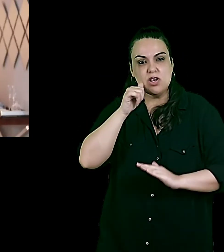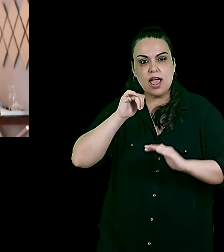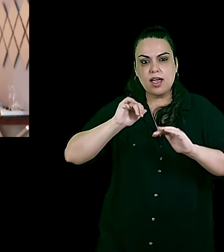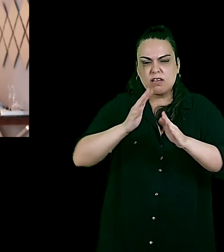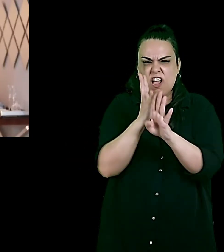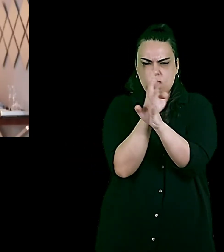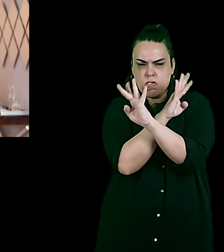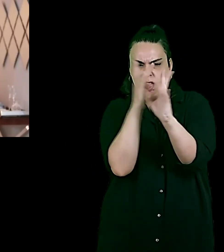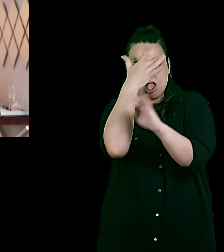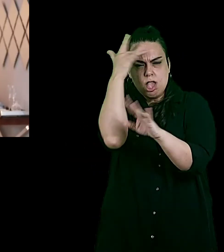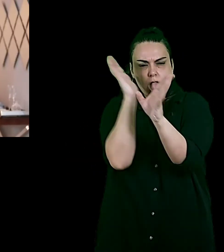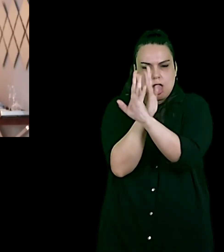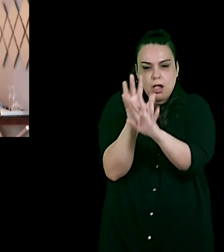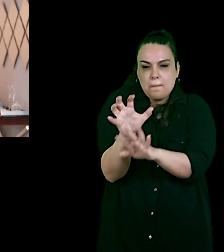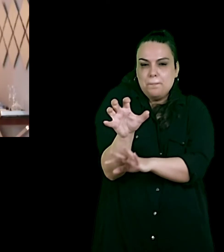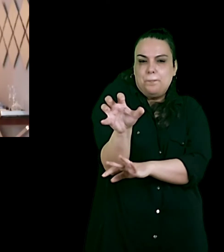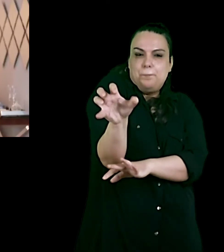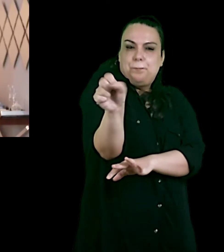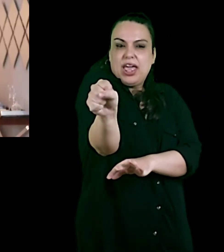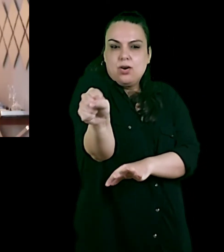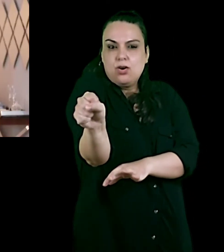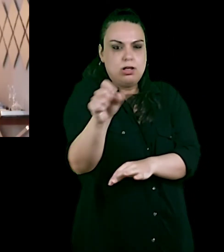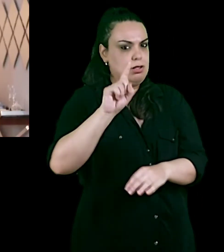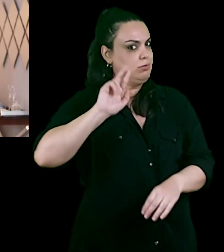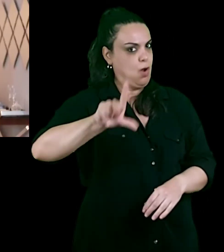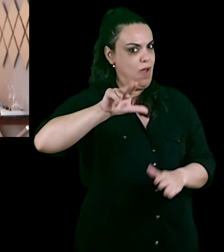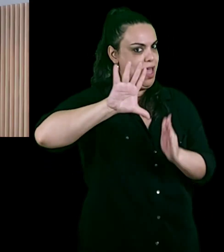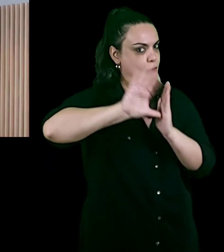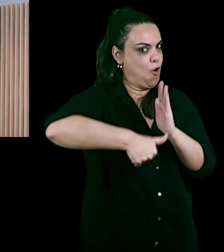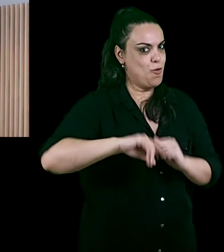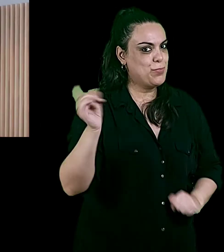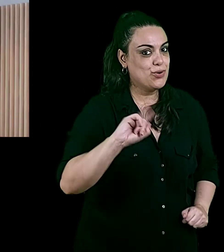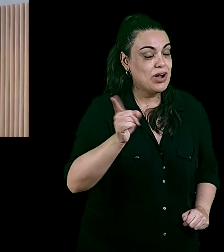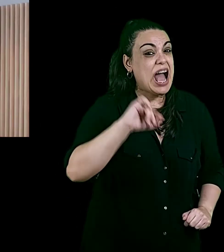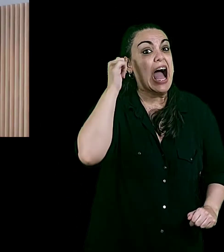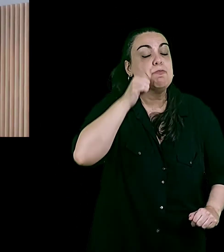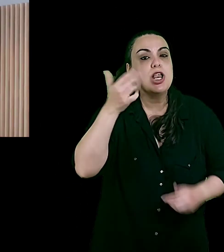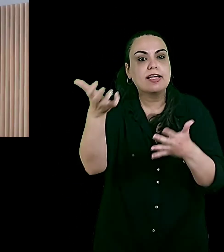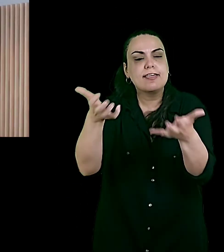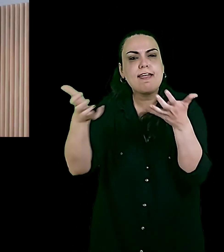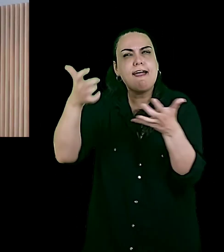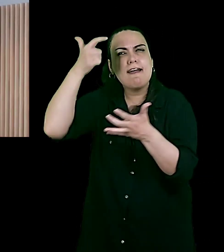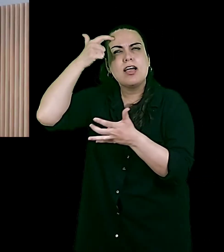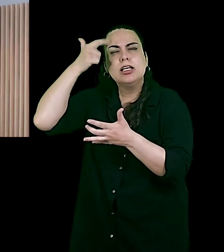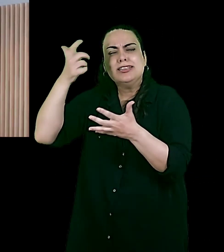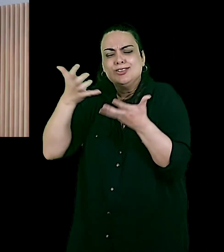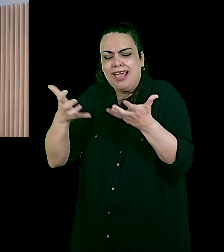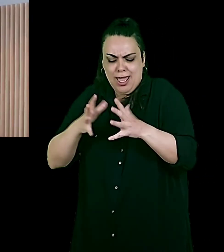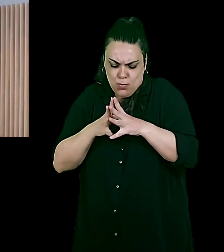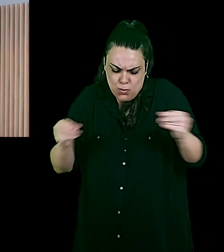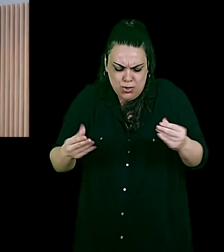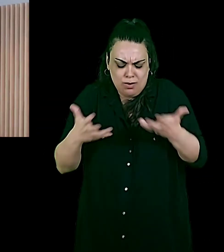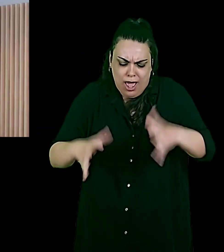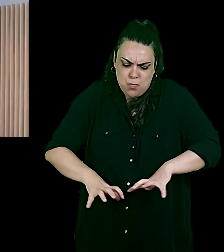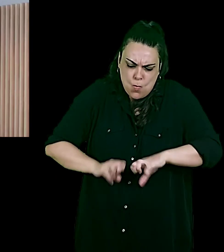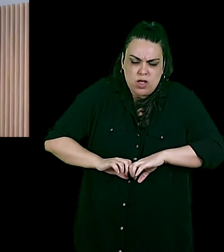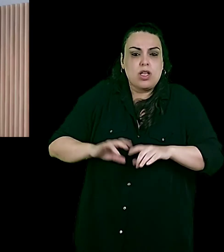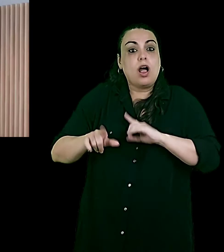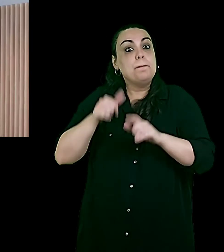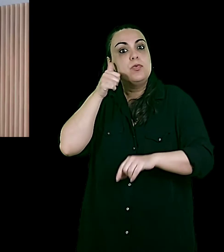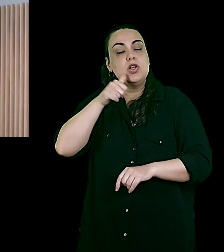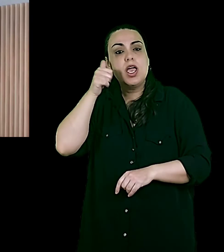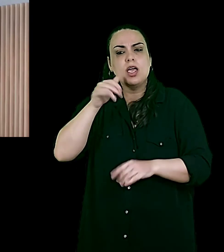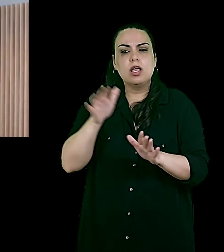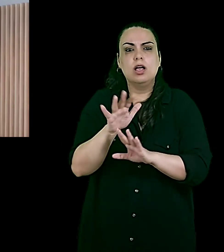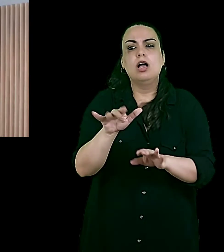queria sem pedir e não foi roubo. Entende isso? Eu vou repetir. Ela pegou o que queria sem pedir e não foi